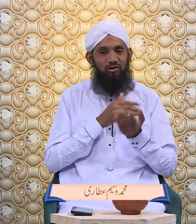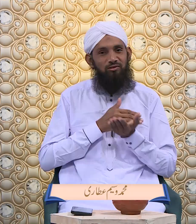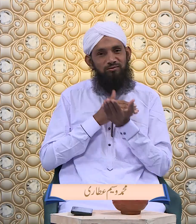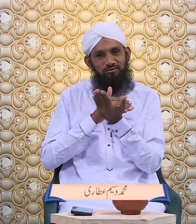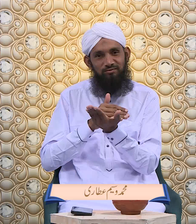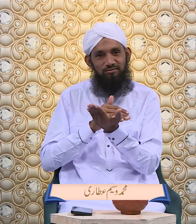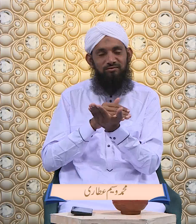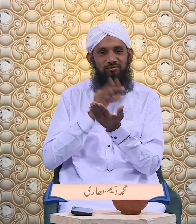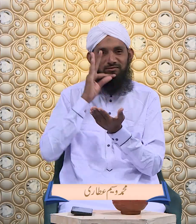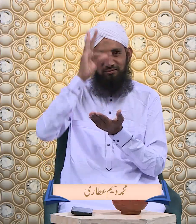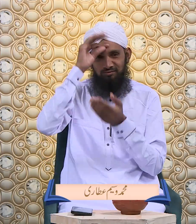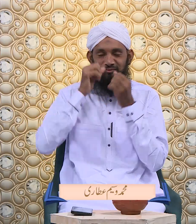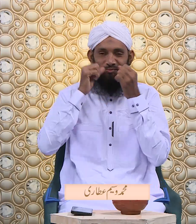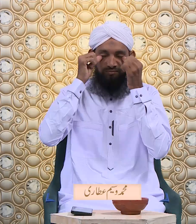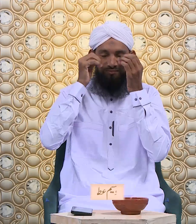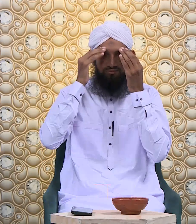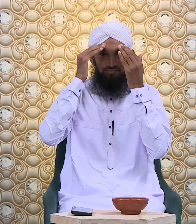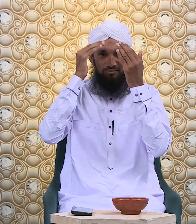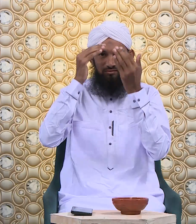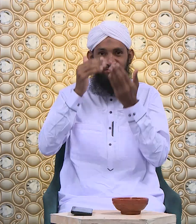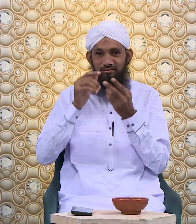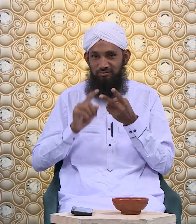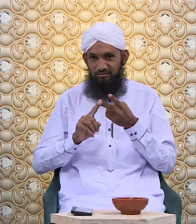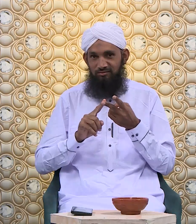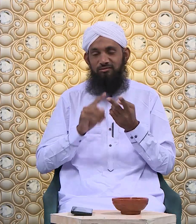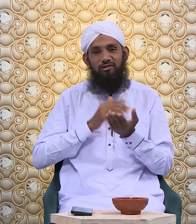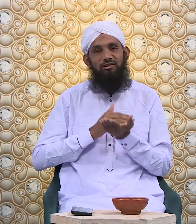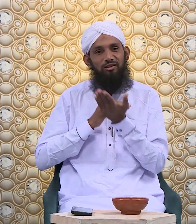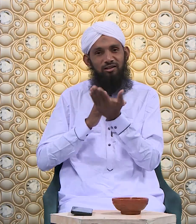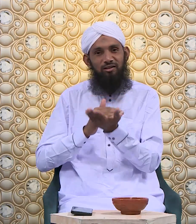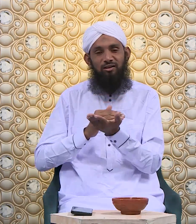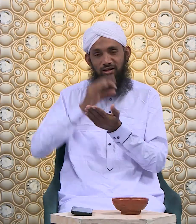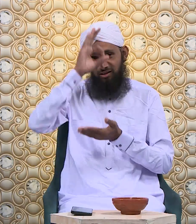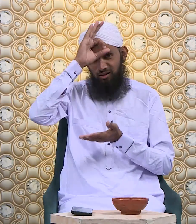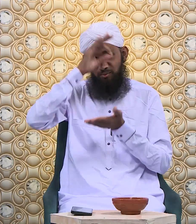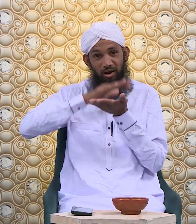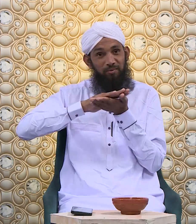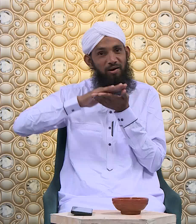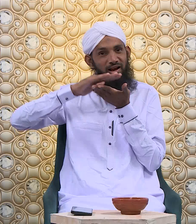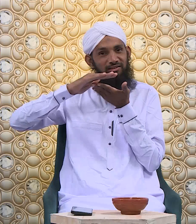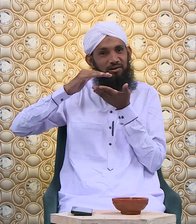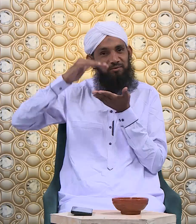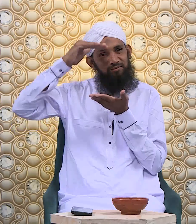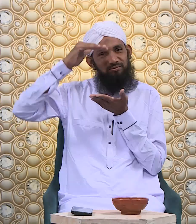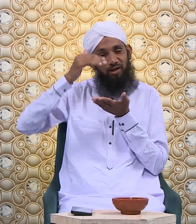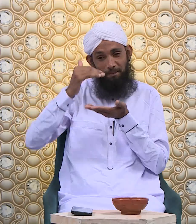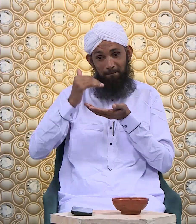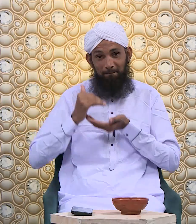صلی اللہ علیہ وآلہ وسلم میں حضرت سیدنا امام خسن رضی اللہ تعالی عنہ کی ولادت کا